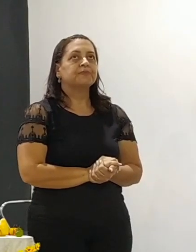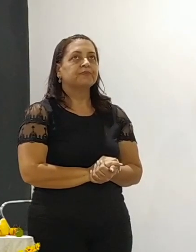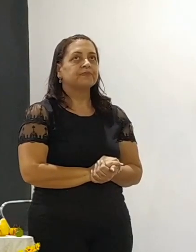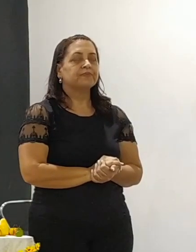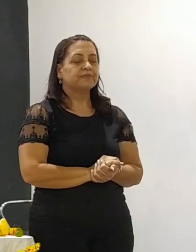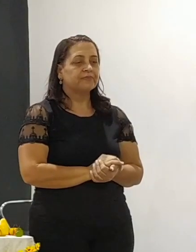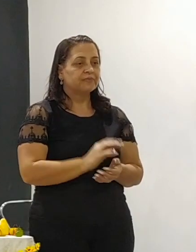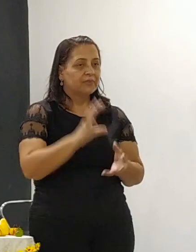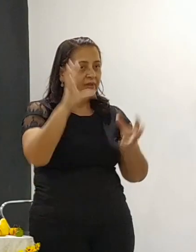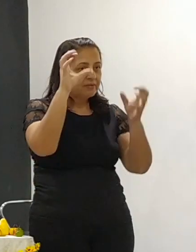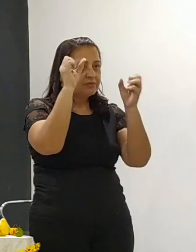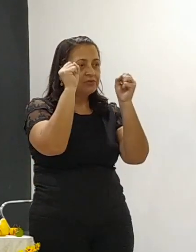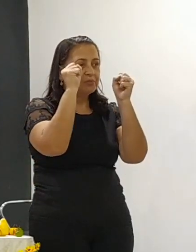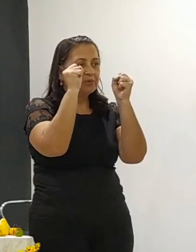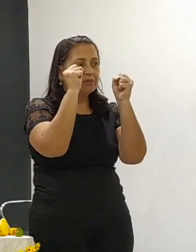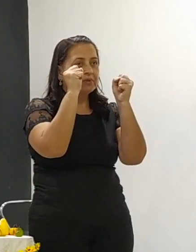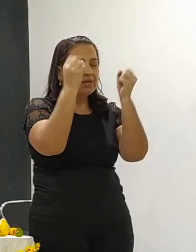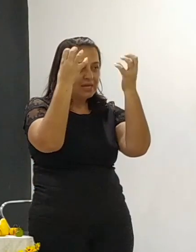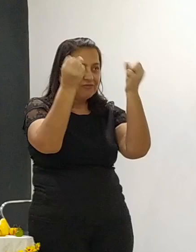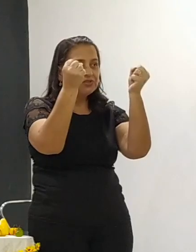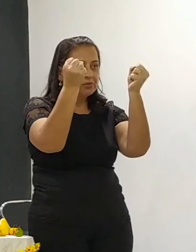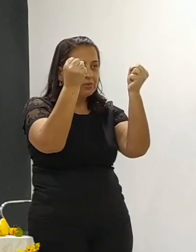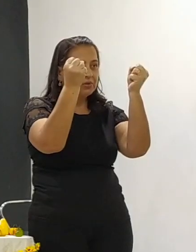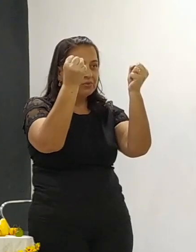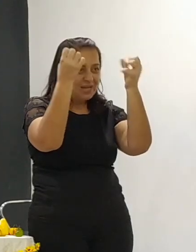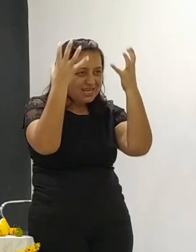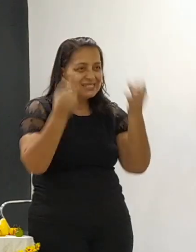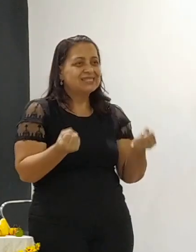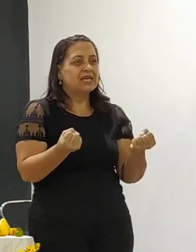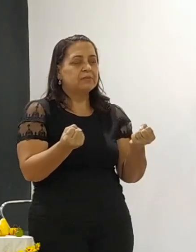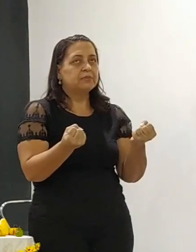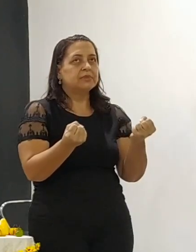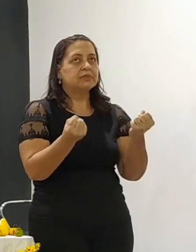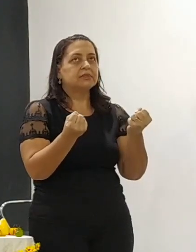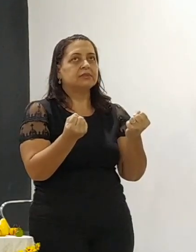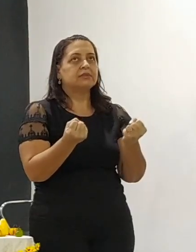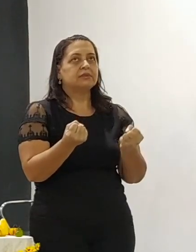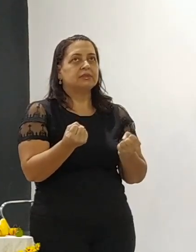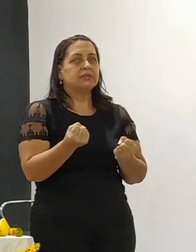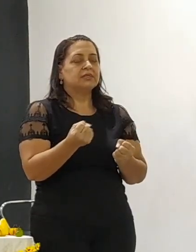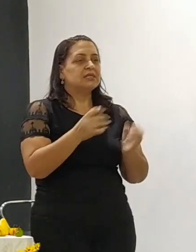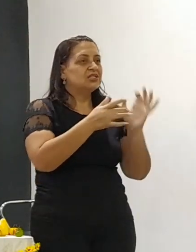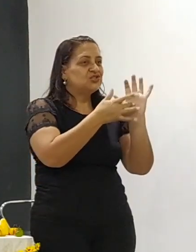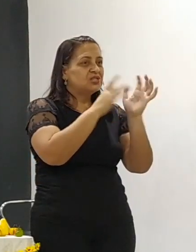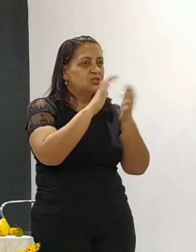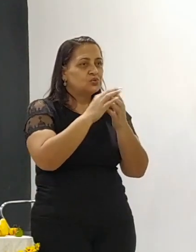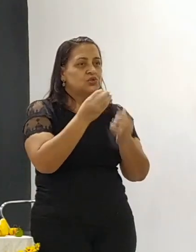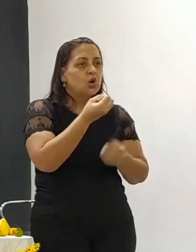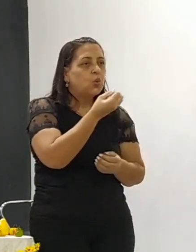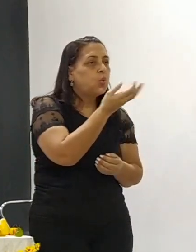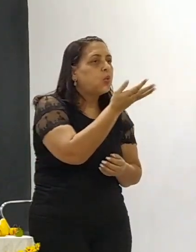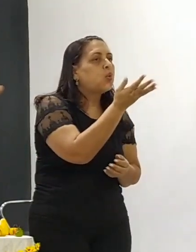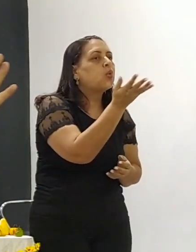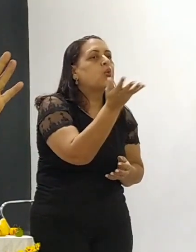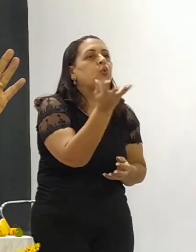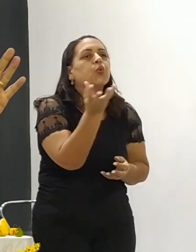Fecha a mão assim. Recebe. Jesus assopra sobre eles